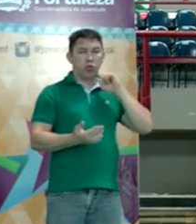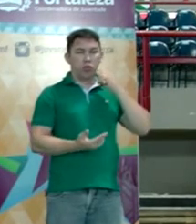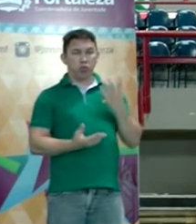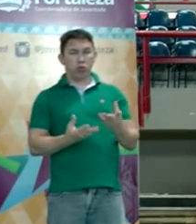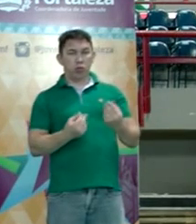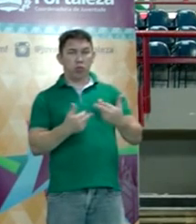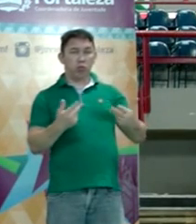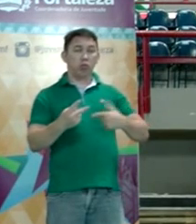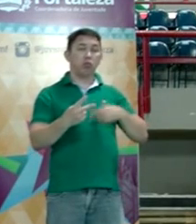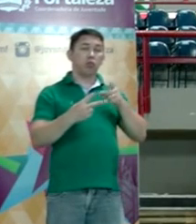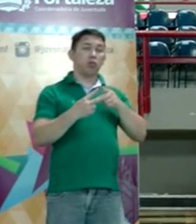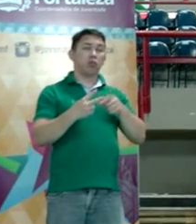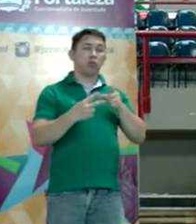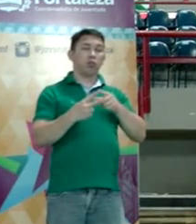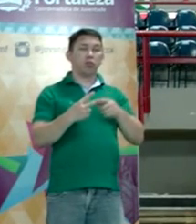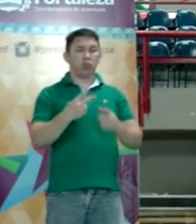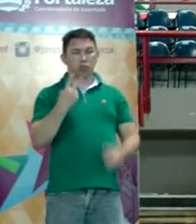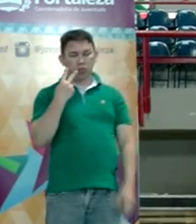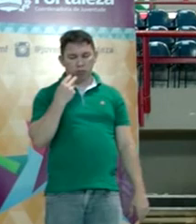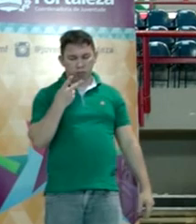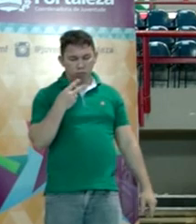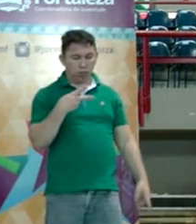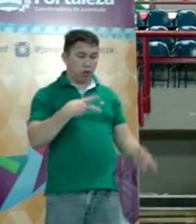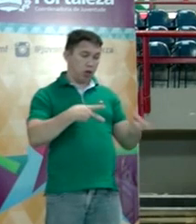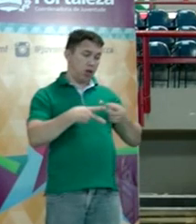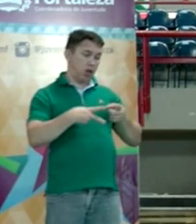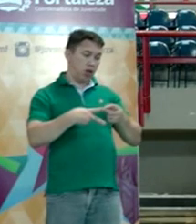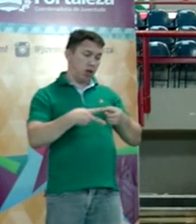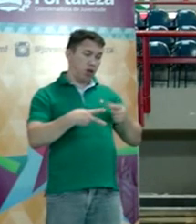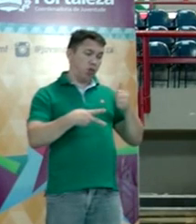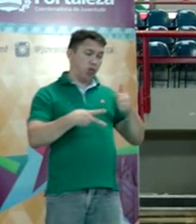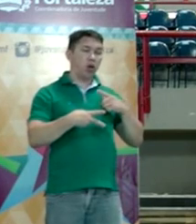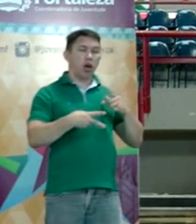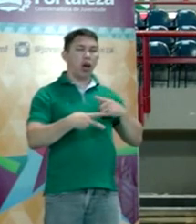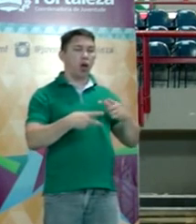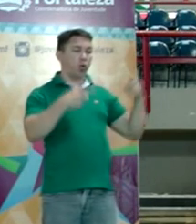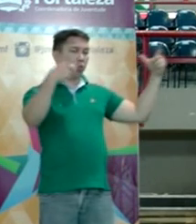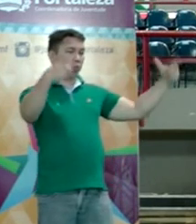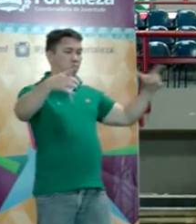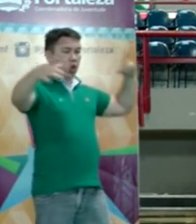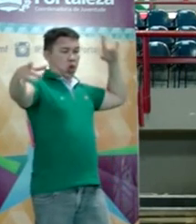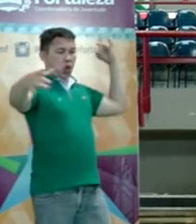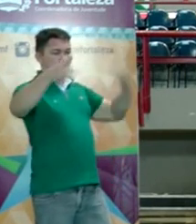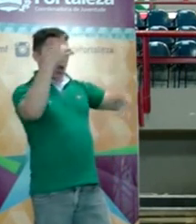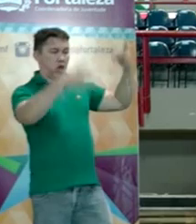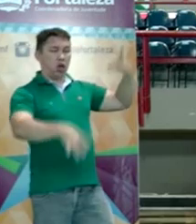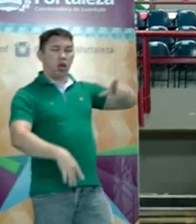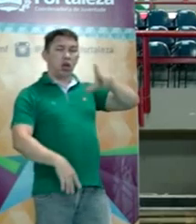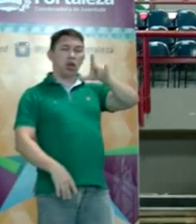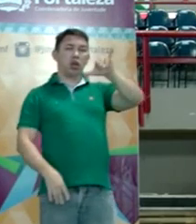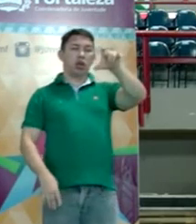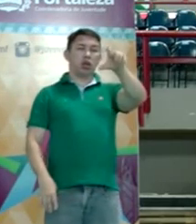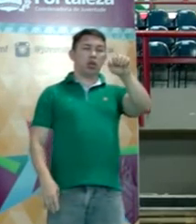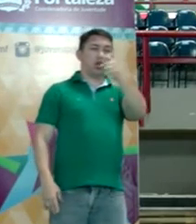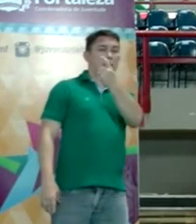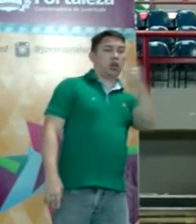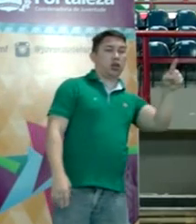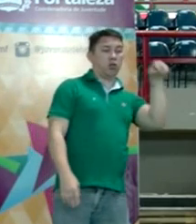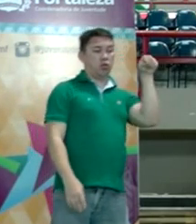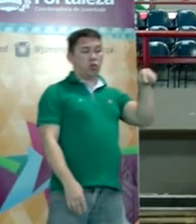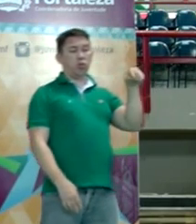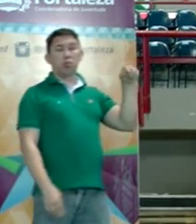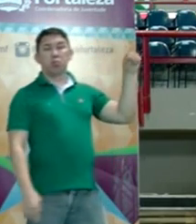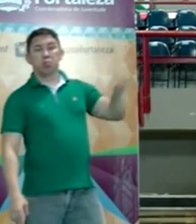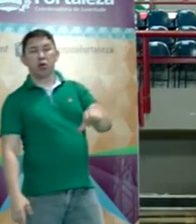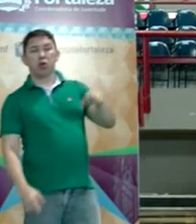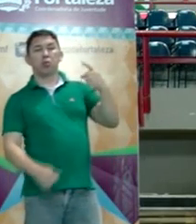muito. A gente lida aqui com duas maneiras. A primeira maneira é o lixão. O lixão que ele cita é o pior, porque o